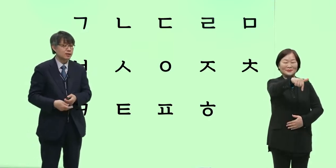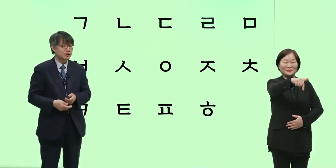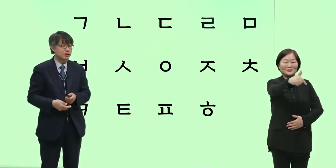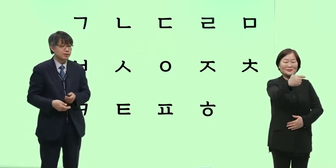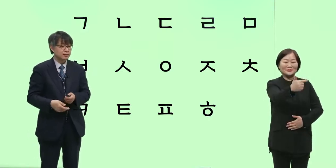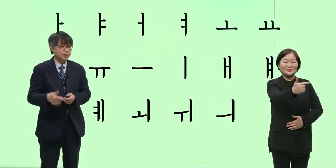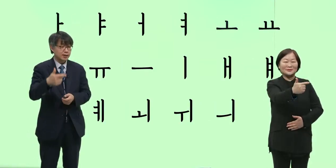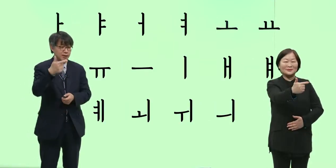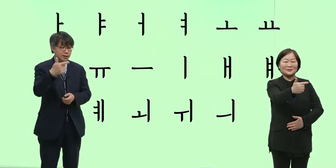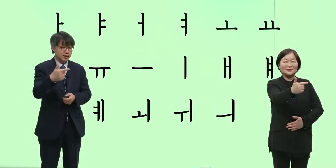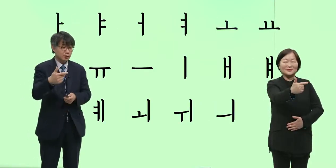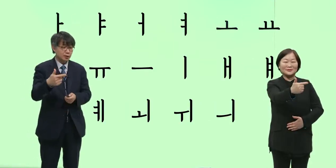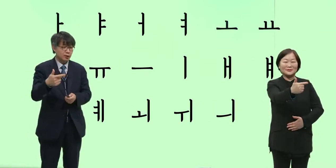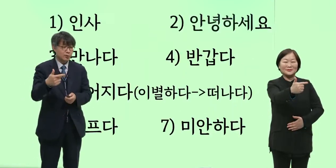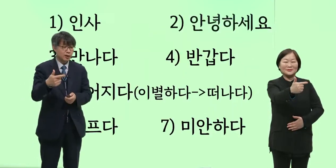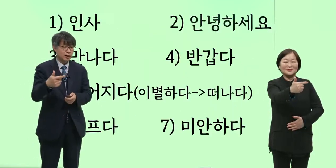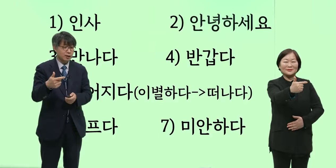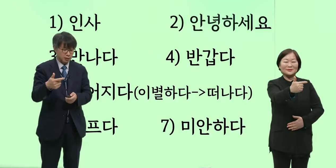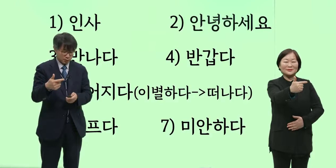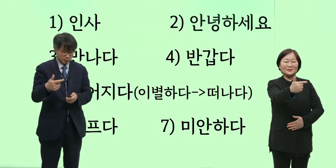니은, 아이고 죄송합니다.